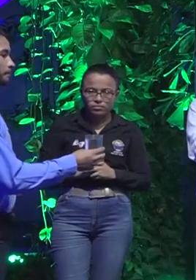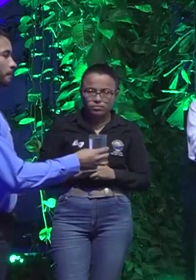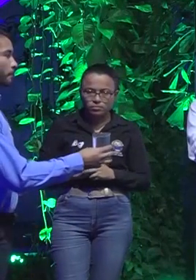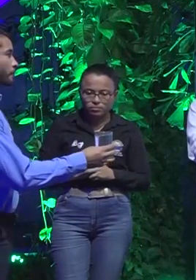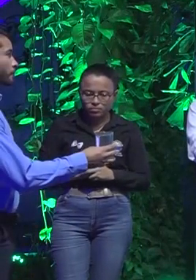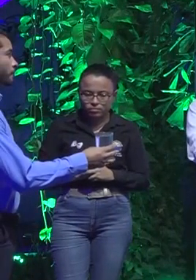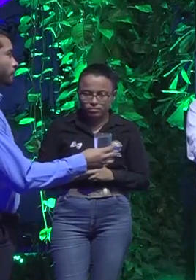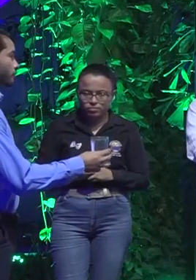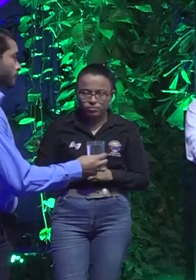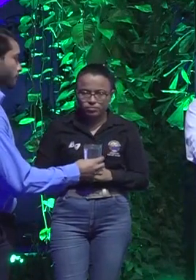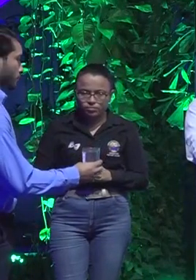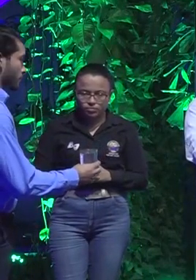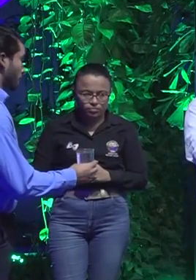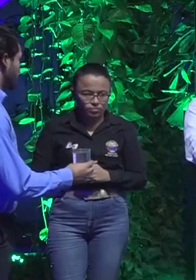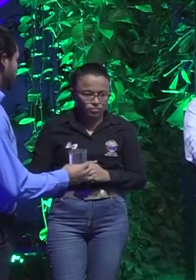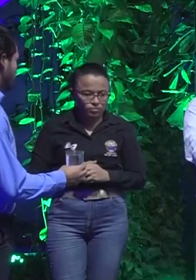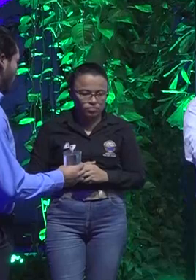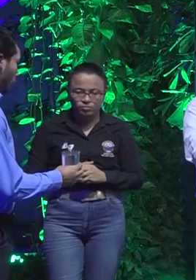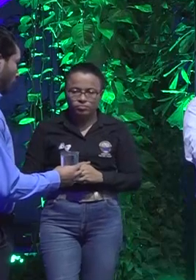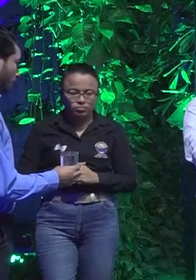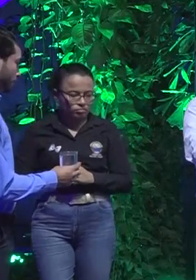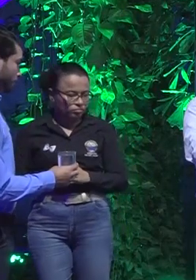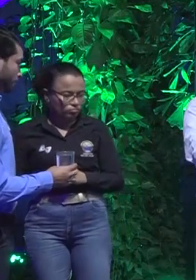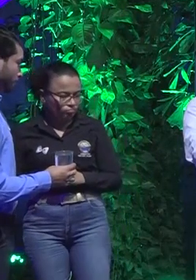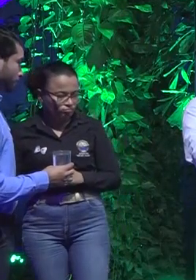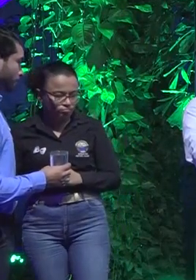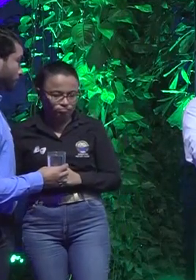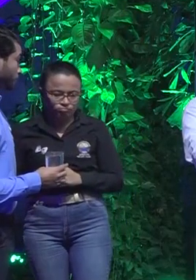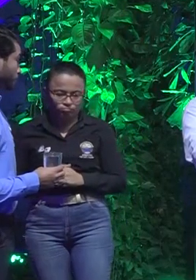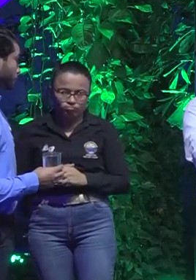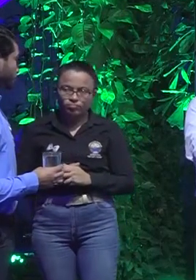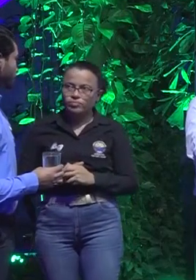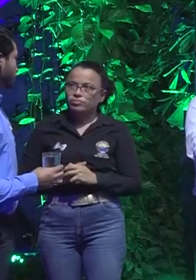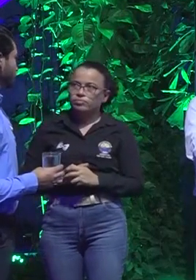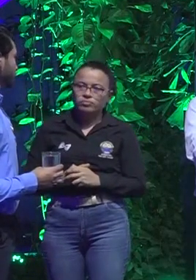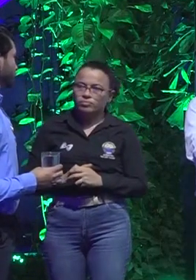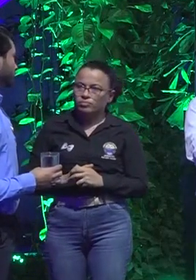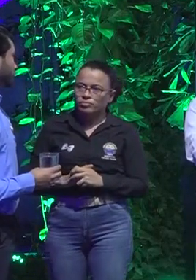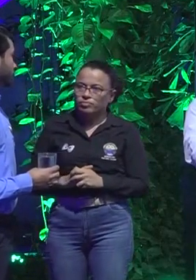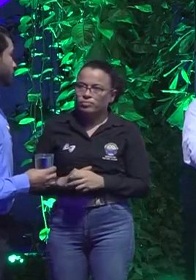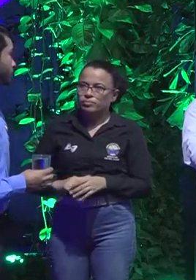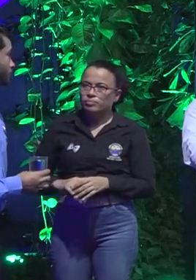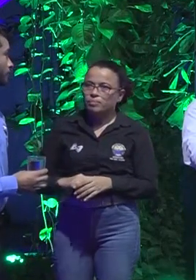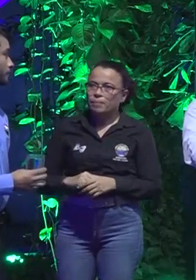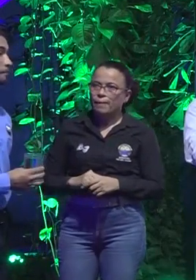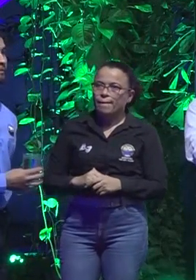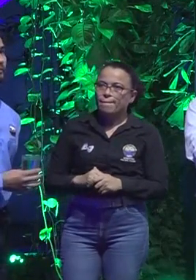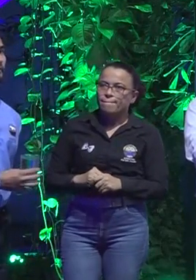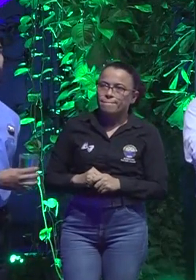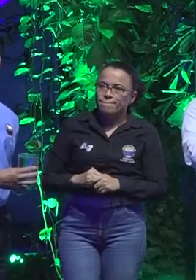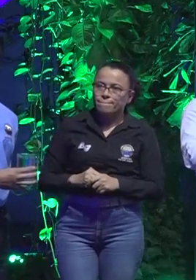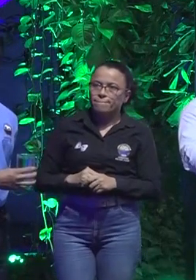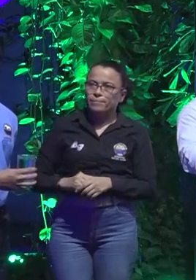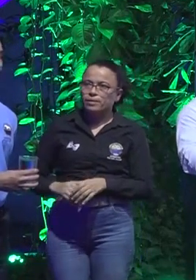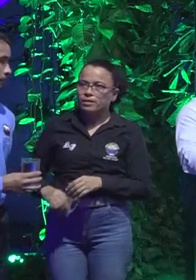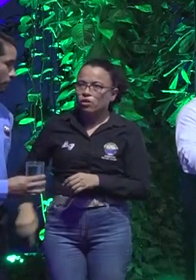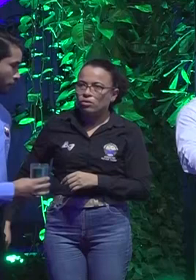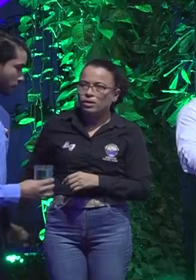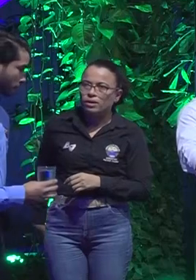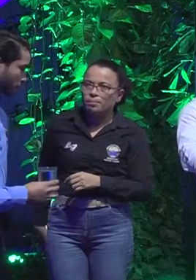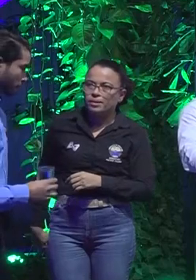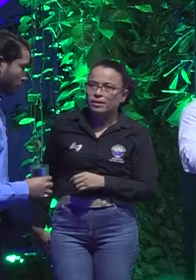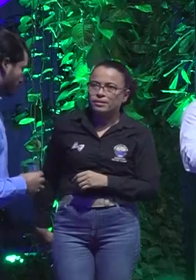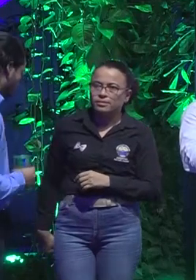su compromiso y señalando con palabras grandilocuentes términos claves, y le di unos keywords,